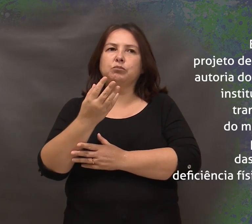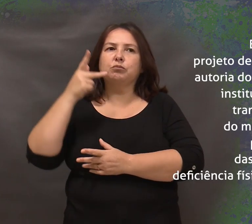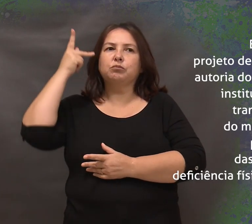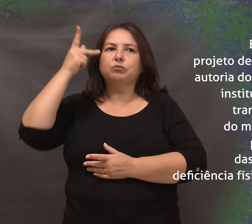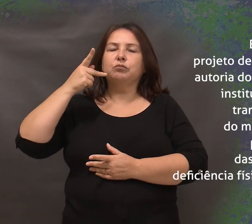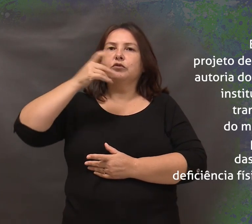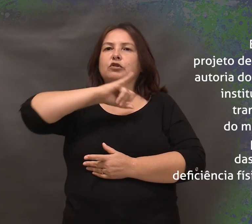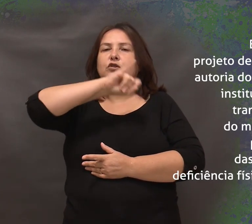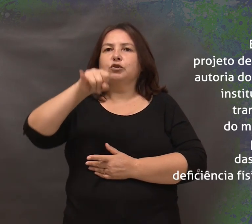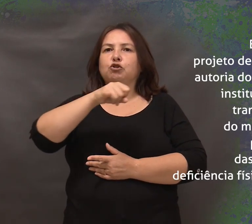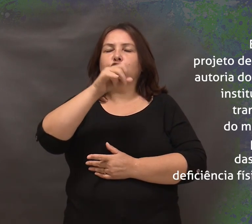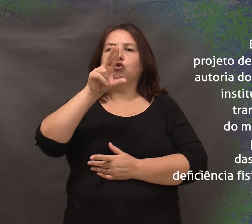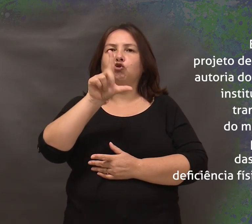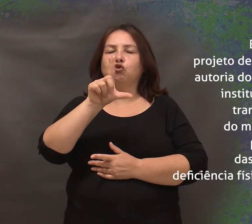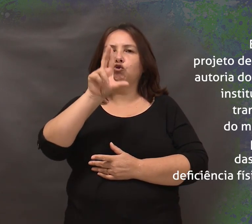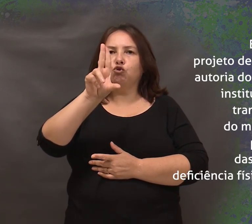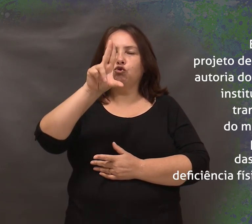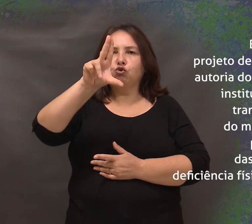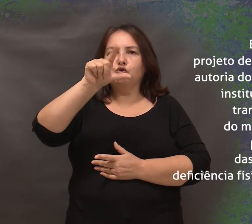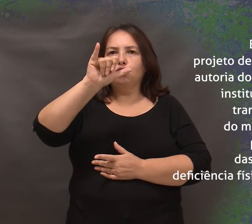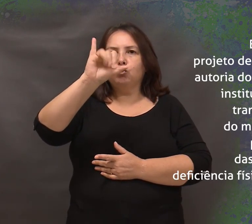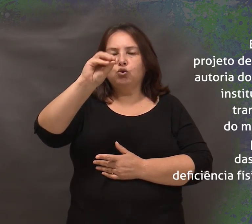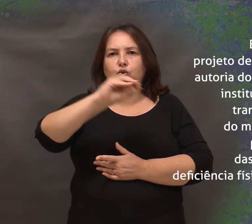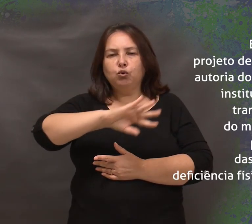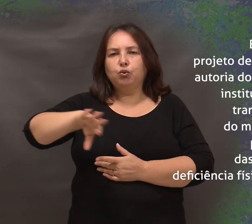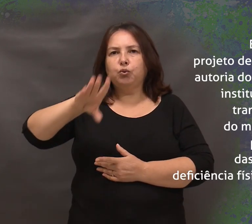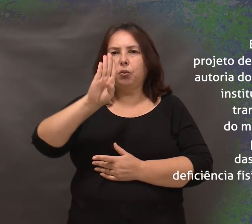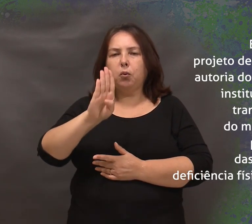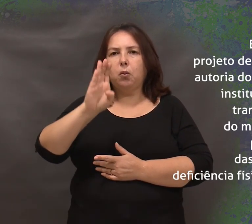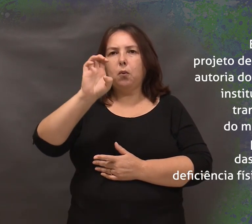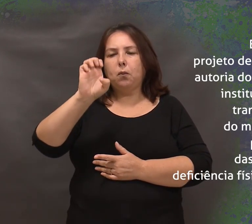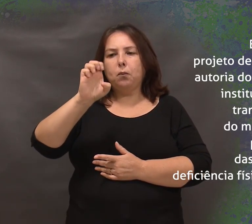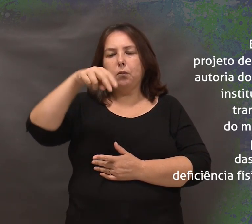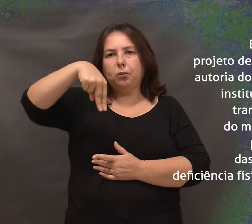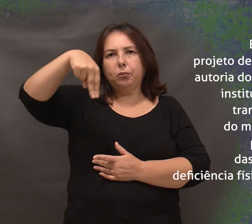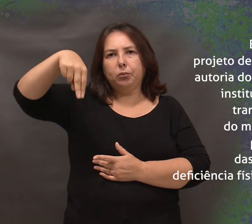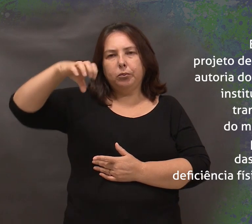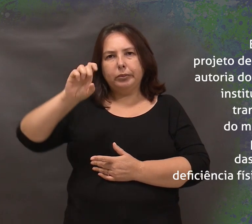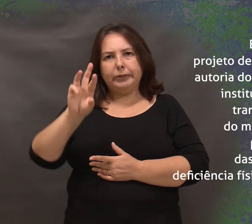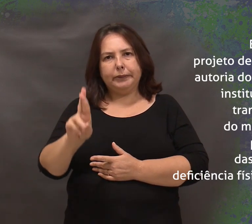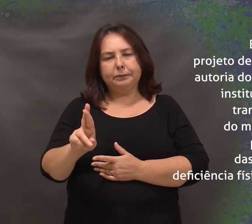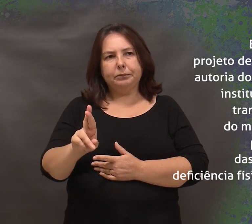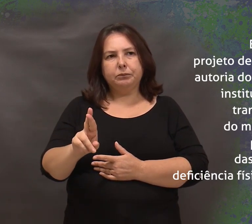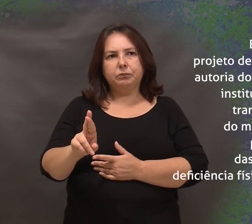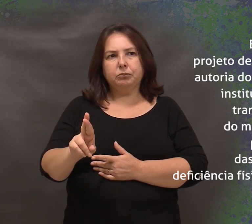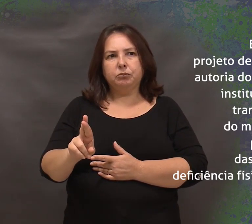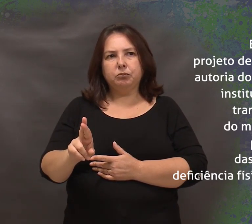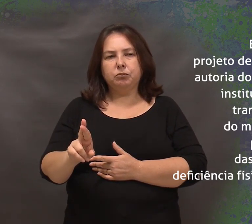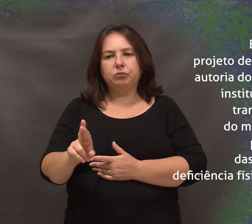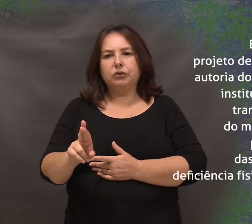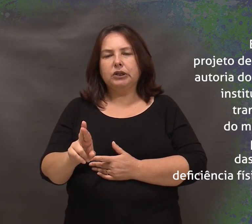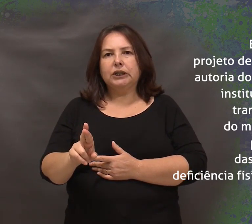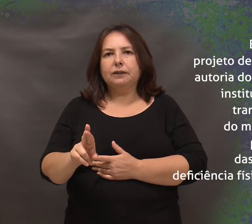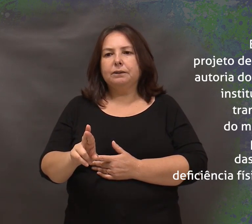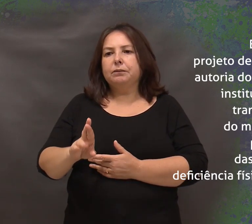instituiu a insenção da tarifa do transporte coletivo urbano do município de